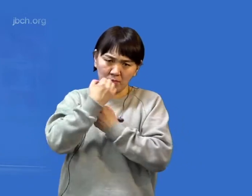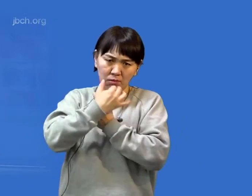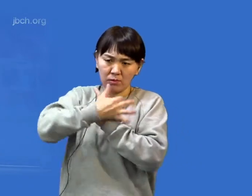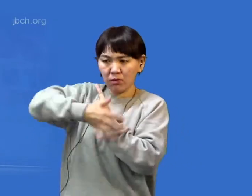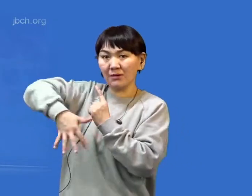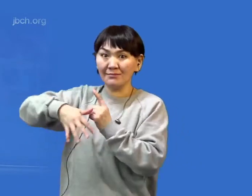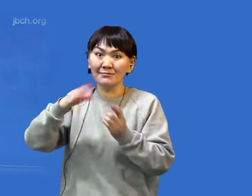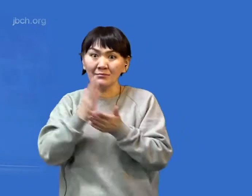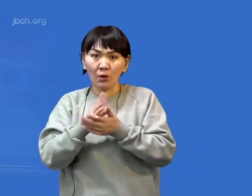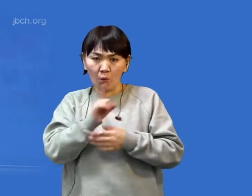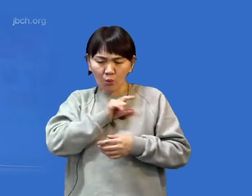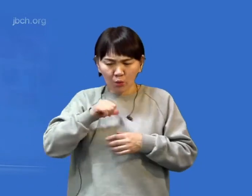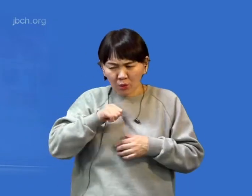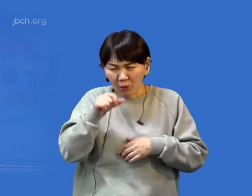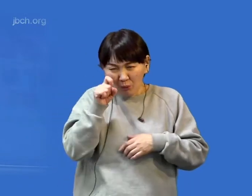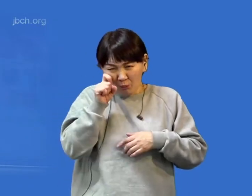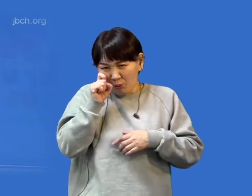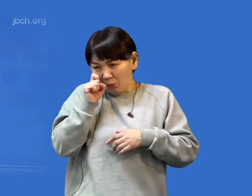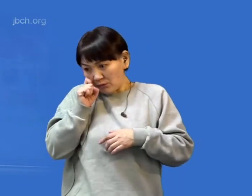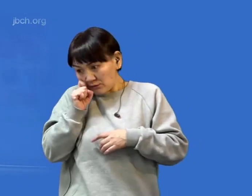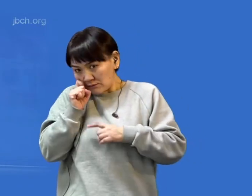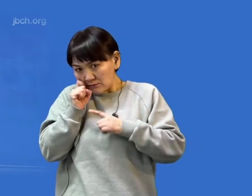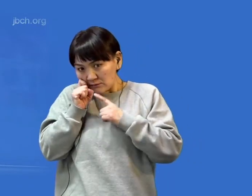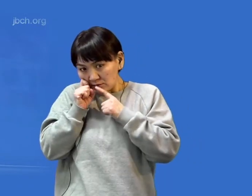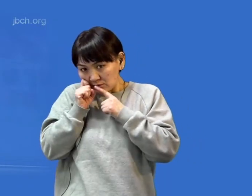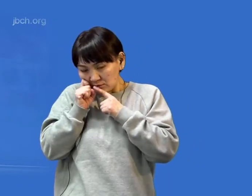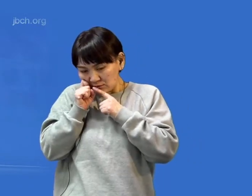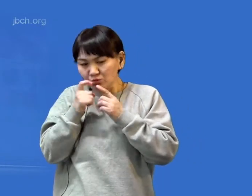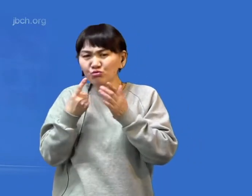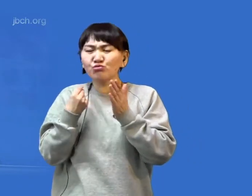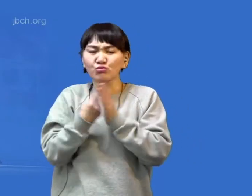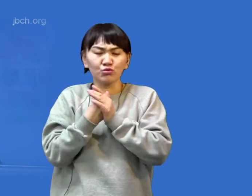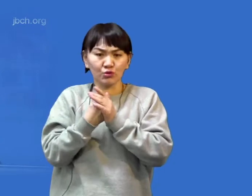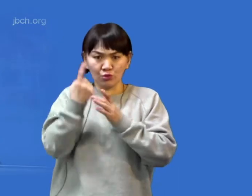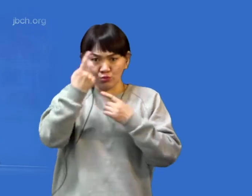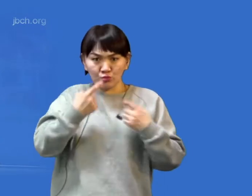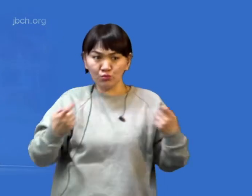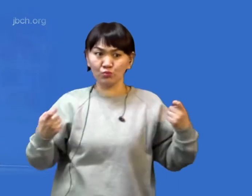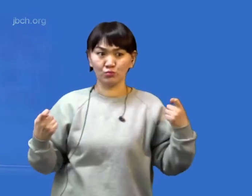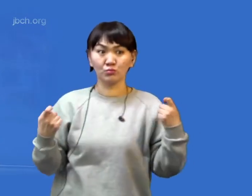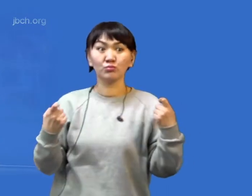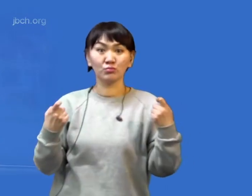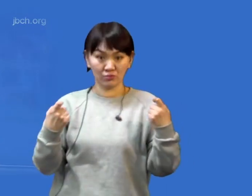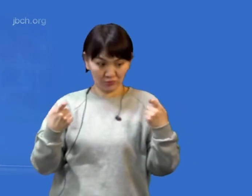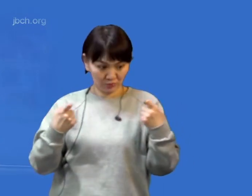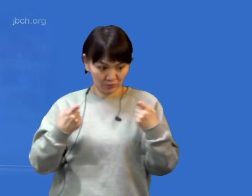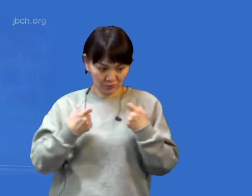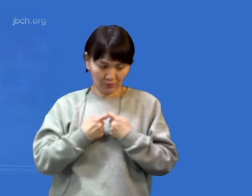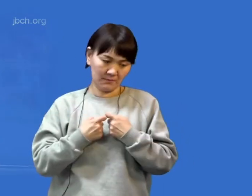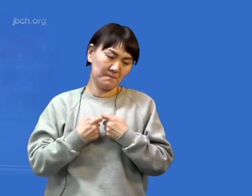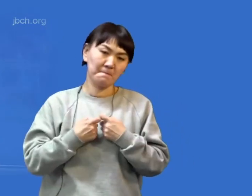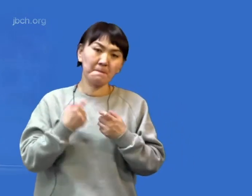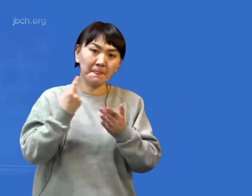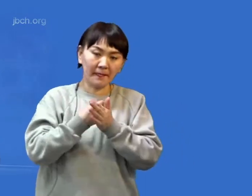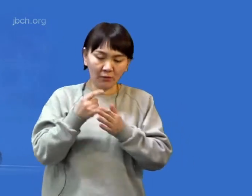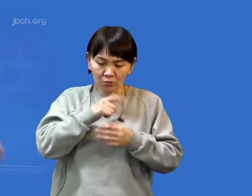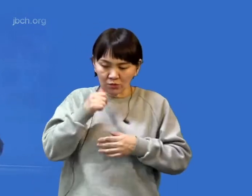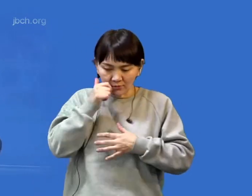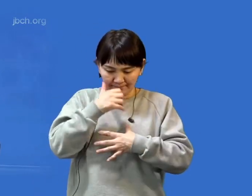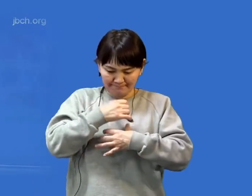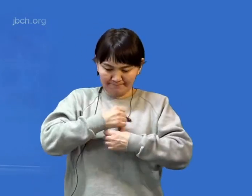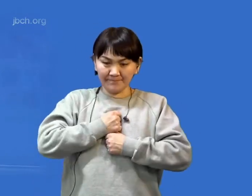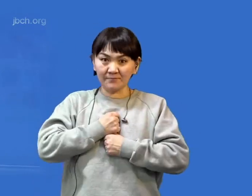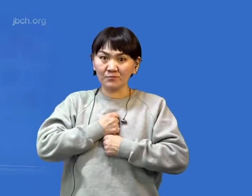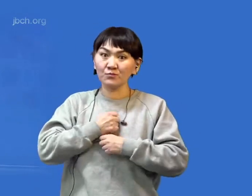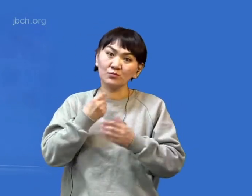Өөрийнхөө хүсэж байгаа зүйлс дээр хамгийн тохиромжтой тэр байр суурь байх нь өөрийгөө захирах гэж байгаа юм. Тэгэлэр